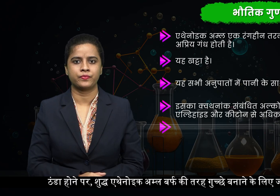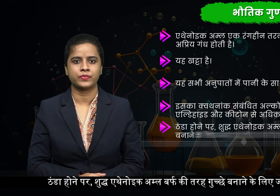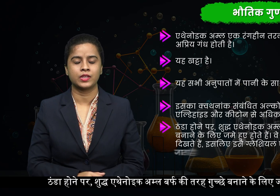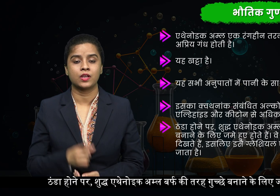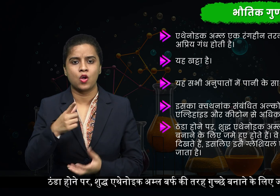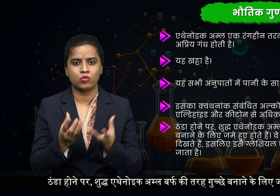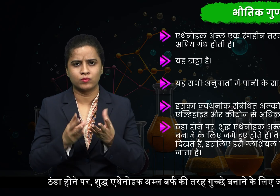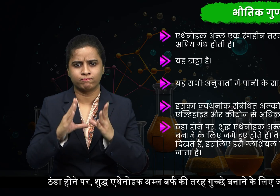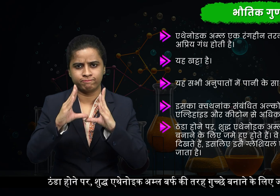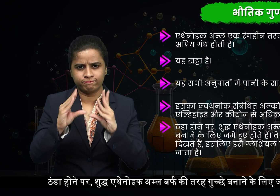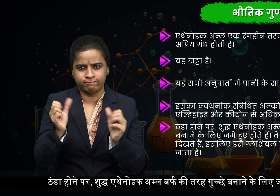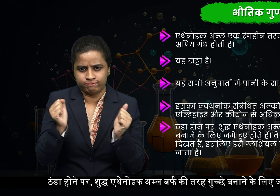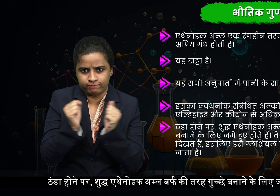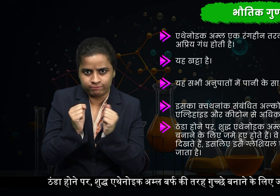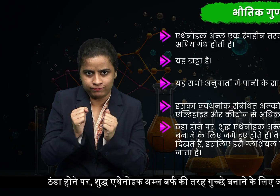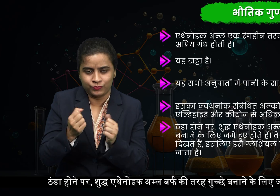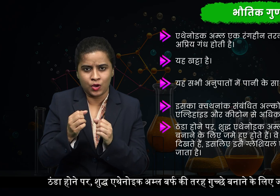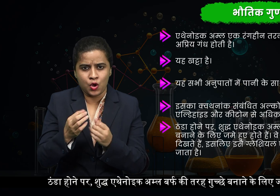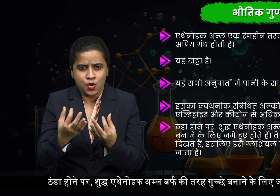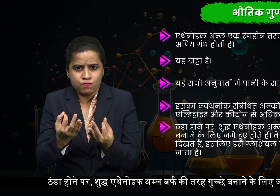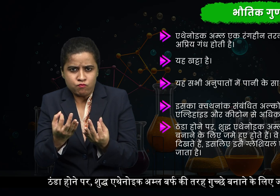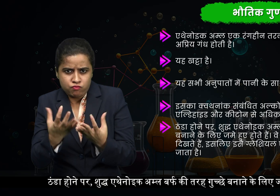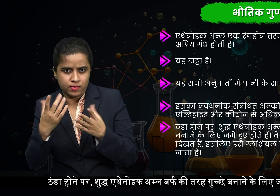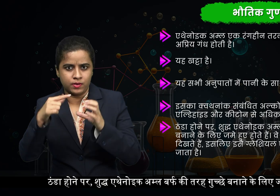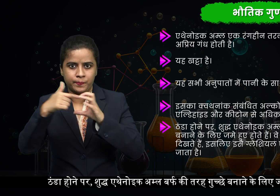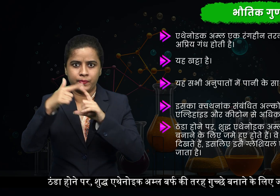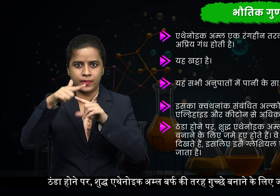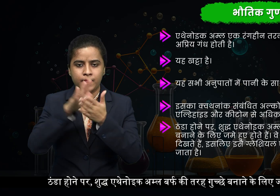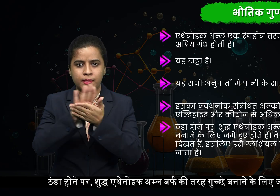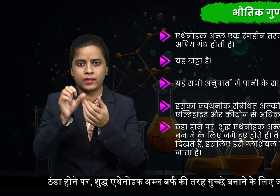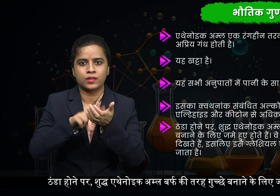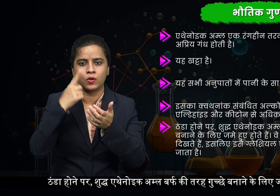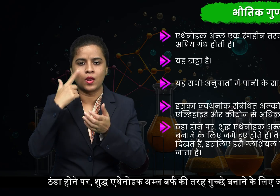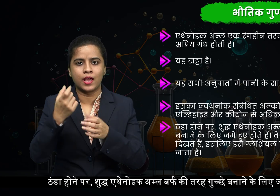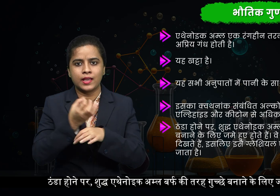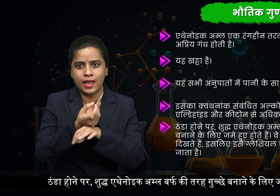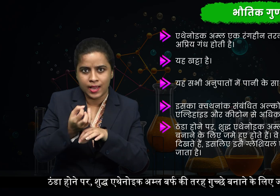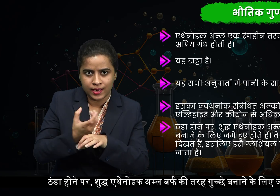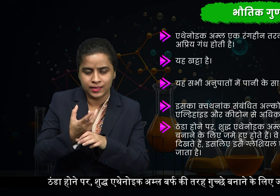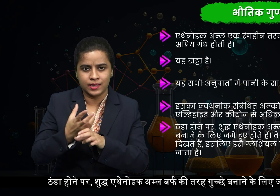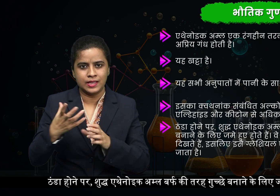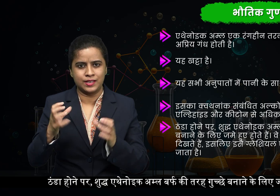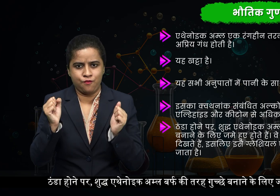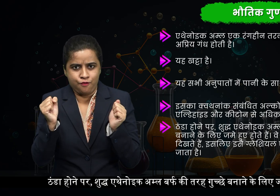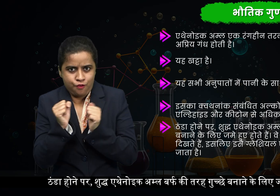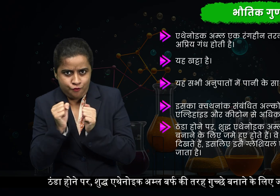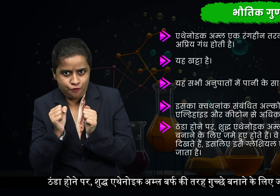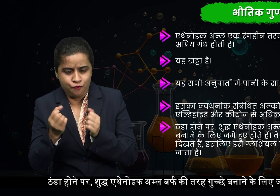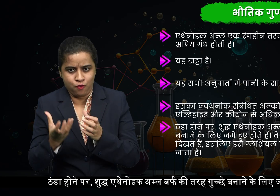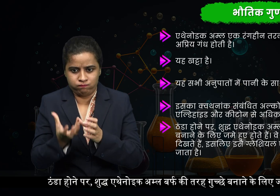ठंडा होने पर शुद्ध एथेनोइक अम्ल बर्फ की तरह गुच्छे बनाने के लिए जमे हुए होते